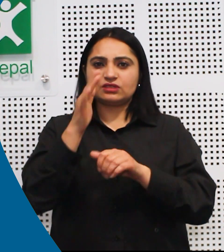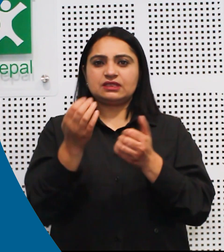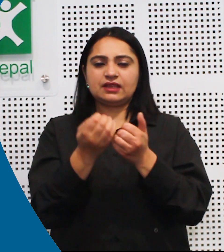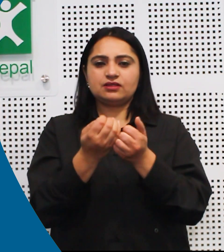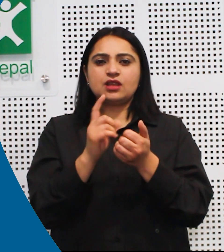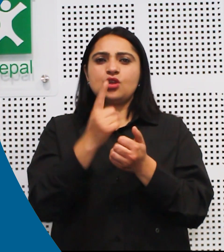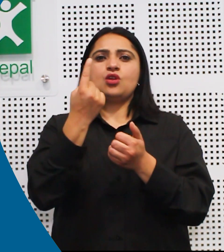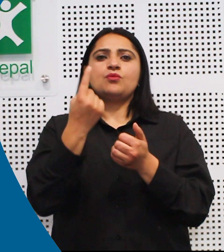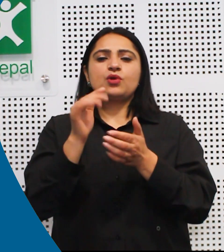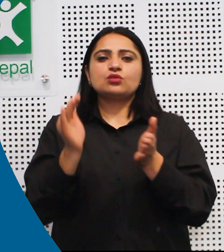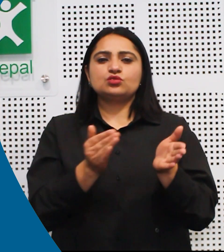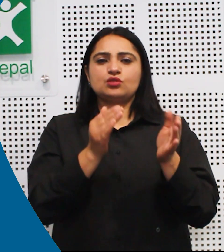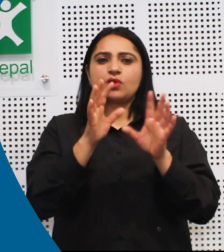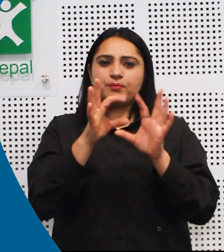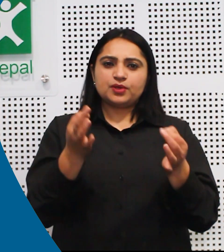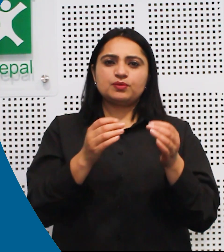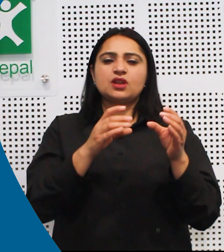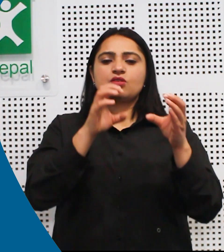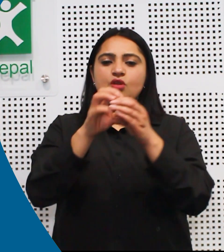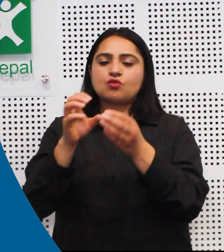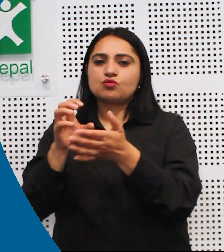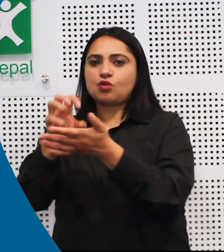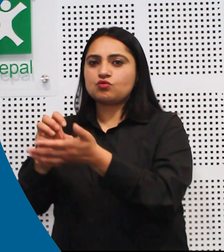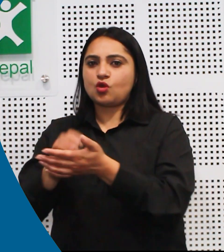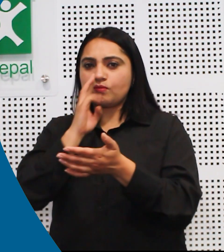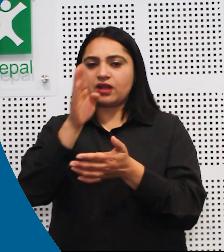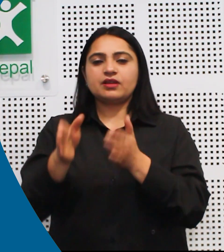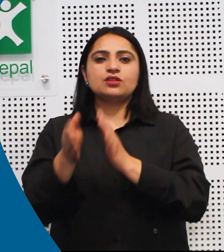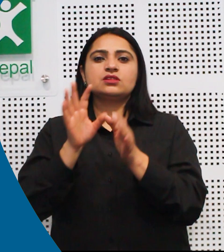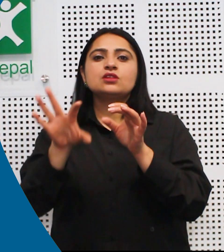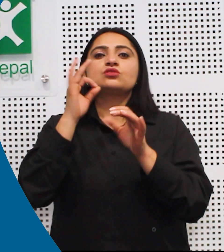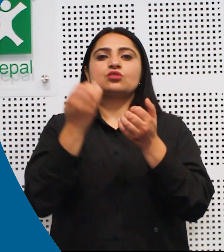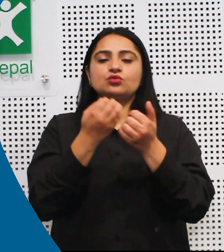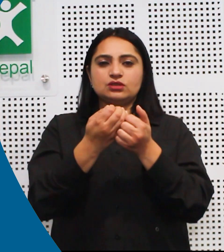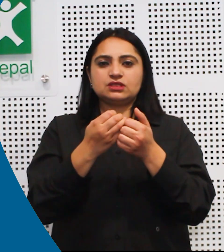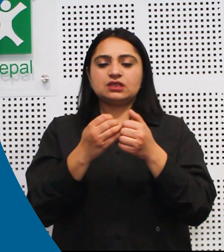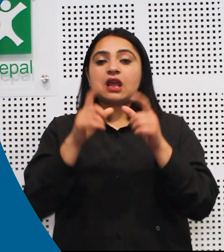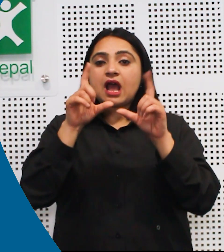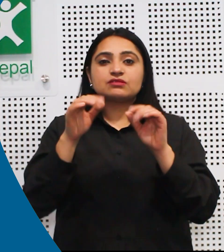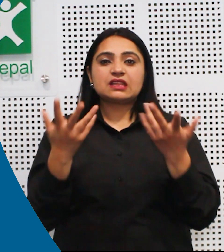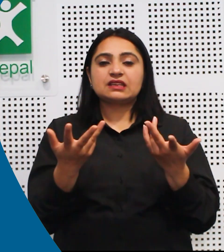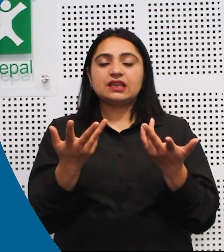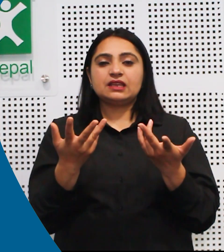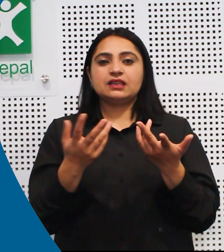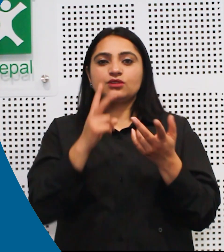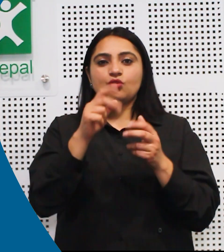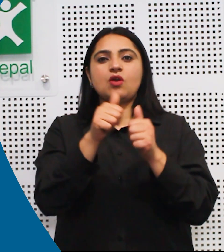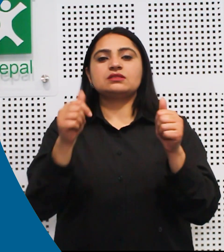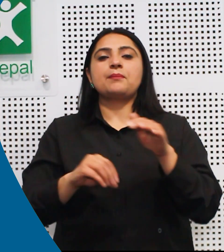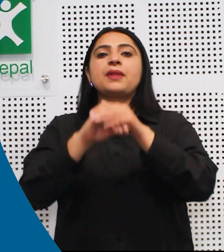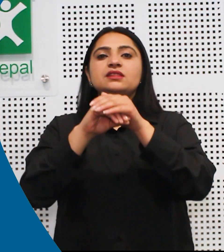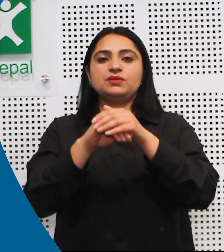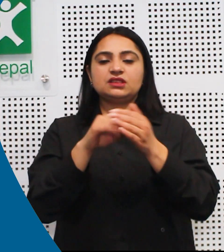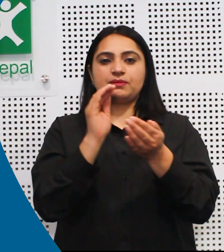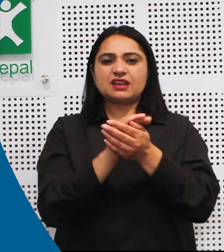पहिलो चरणमा चाहिँ विभिन्न टोलहरूमा गएर हामीले योजना छनौट गर्छौँ। त्यसलाई पनि प्राथमिकरण आवश्यकता कुन चाहिने हो भन्ने खालको चाहिँ प्राथमिकरण गर्छौँ।